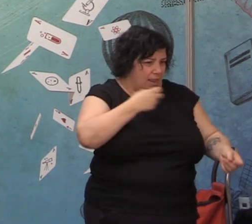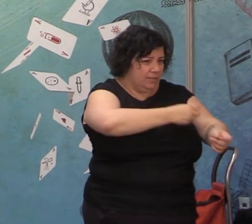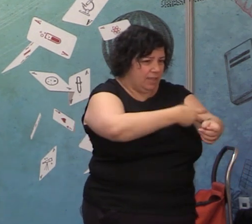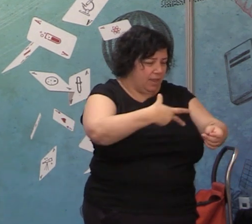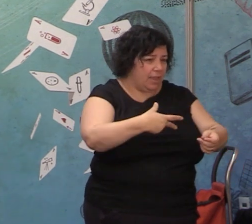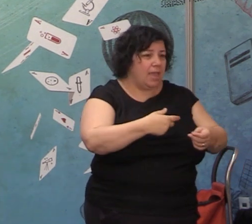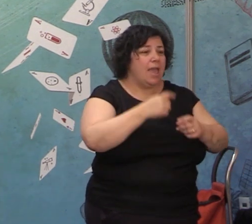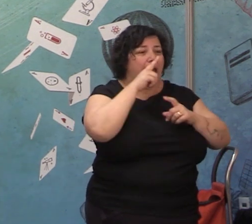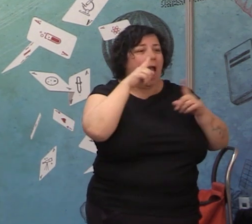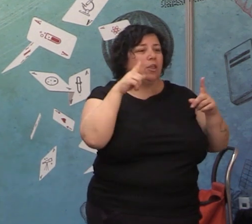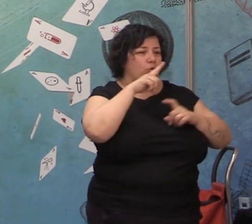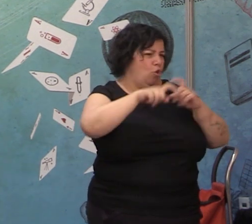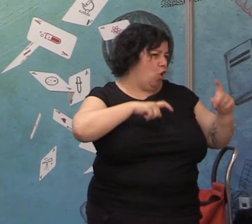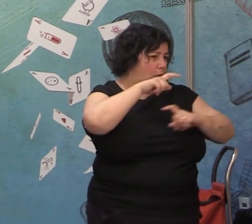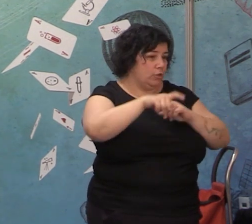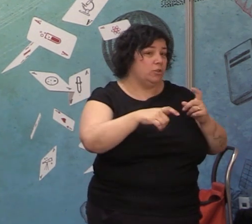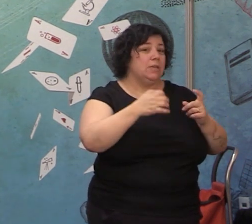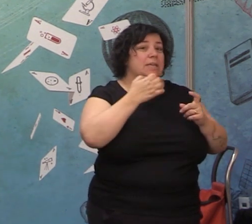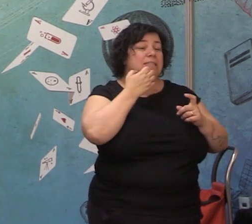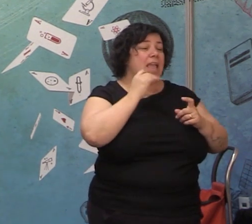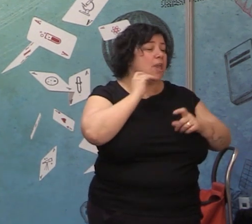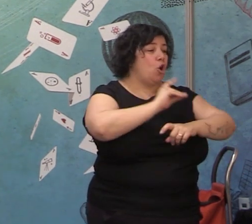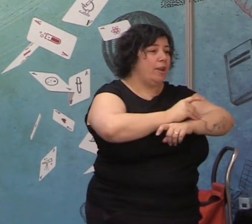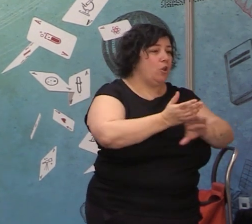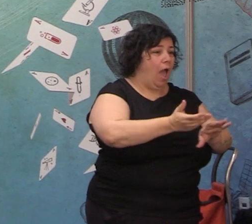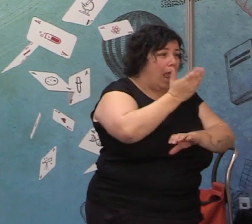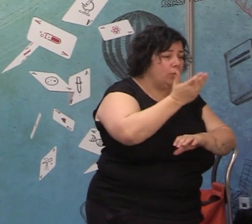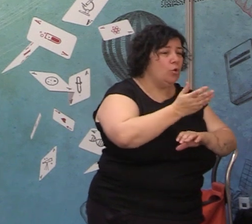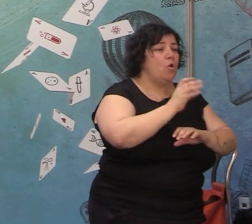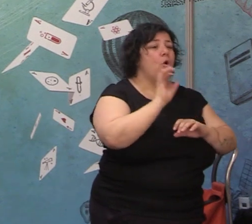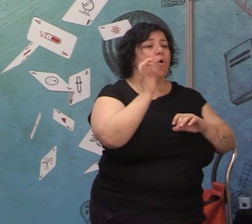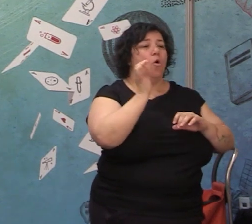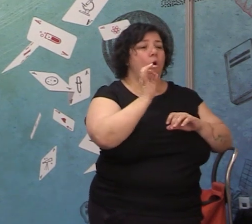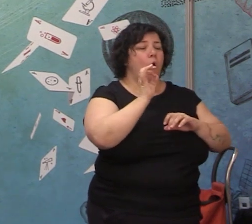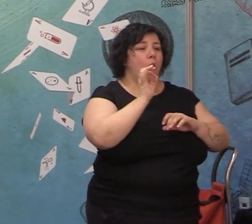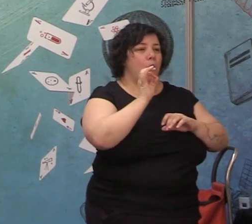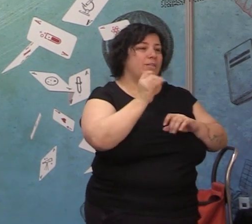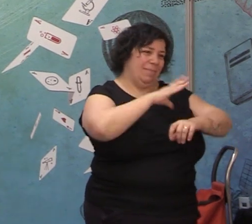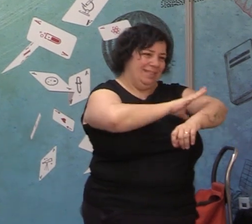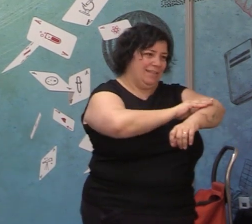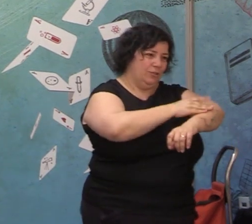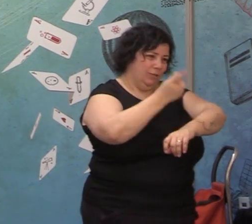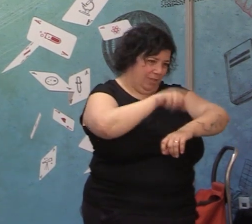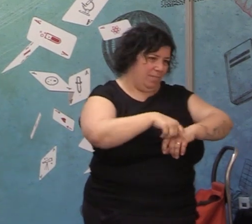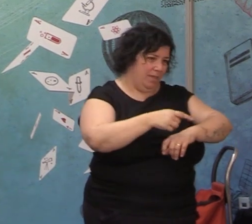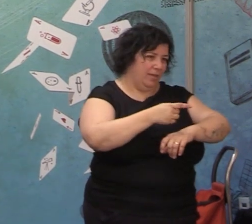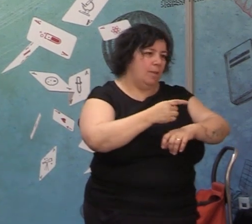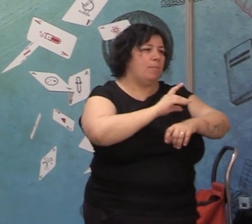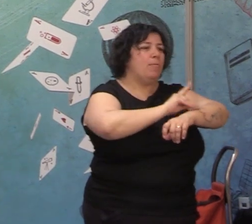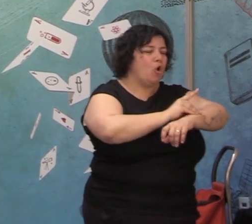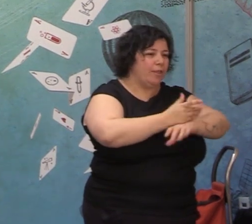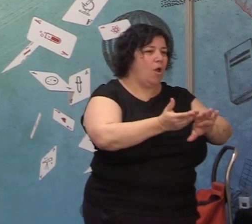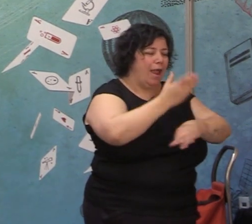lo menos una vez al año. Que si detectamos colesterol alto y tomarte la tensión, claro, colesterol